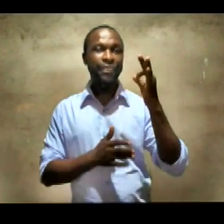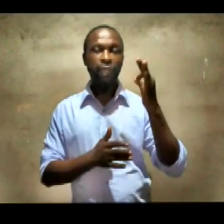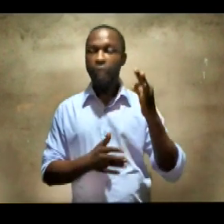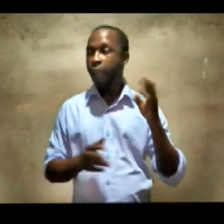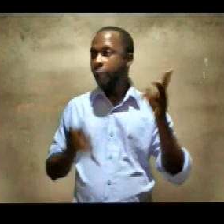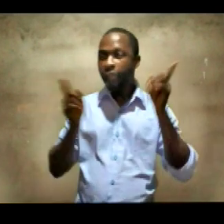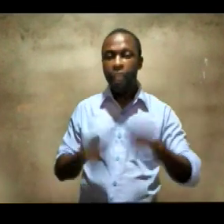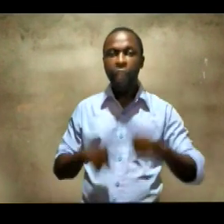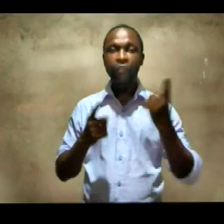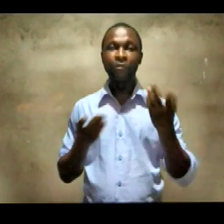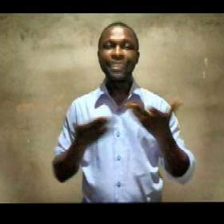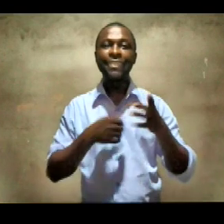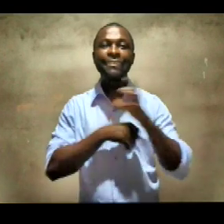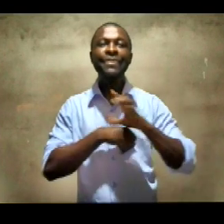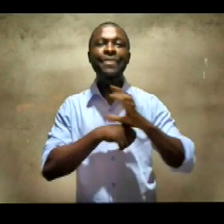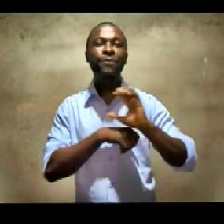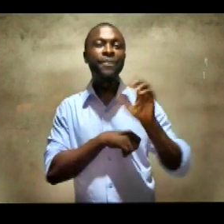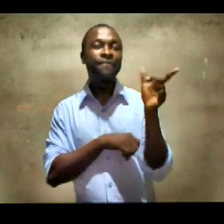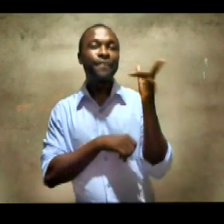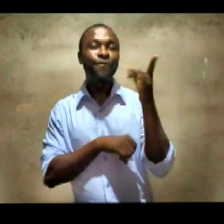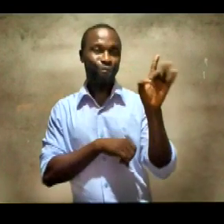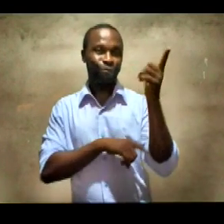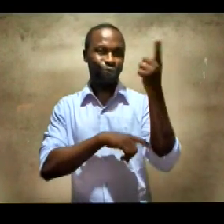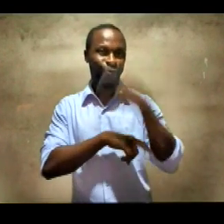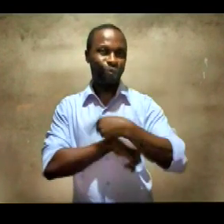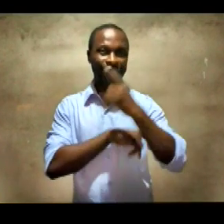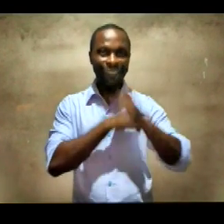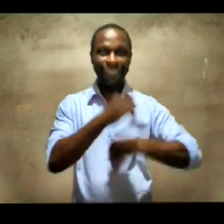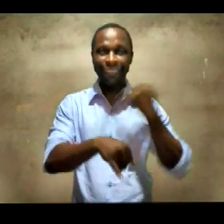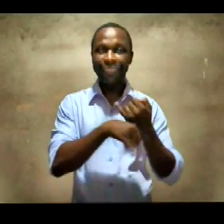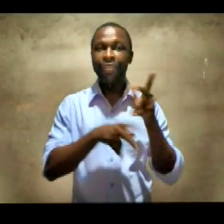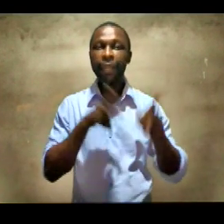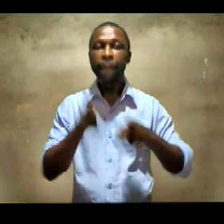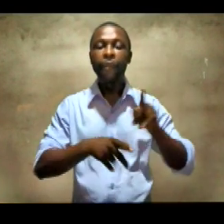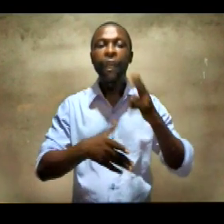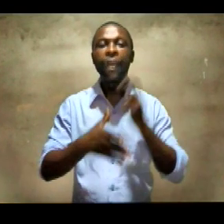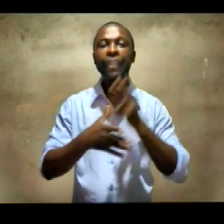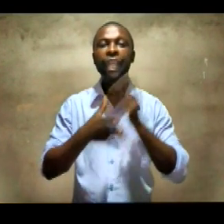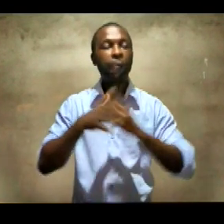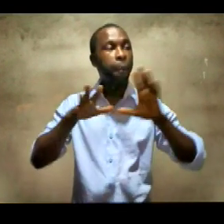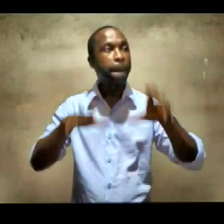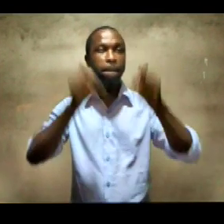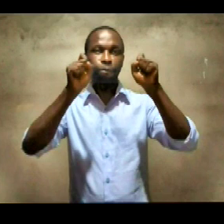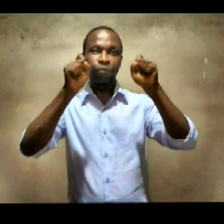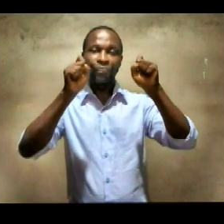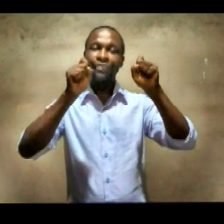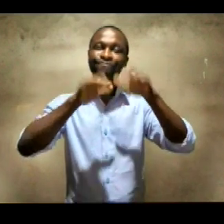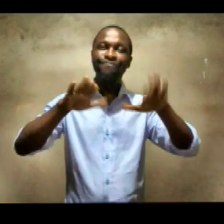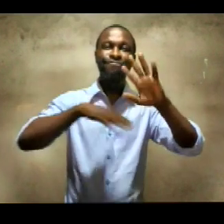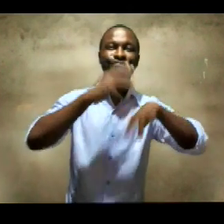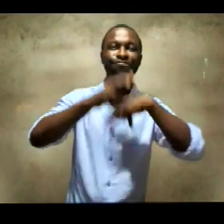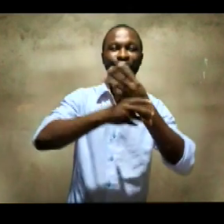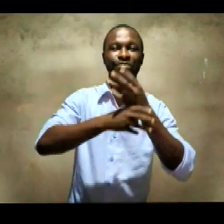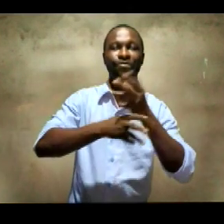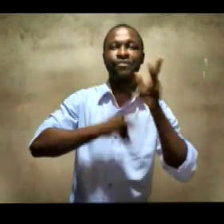en ce 3 décembre, journée internationale dédiée à cette catégorie sociale. La problématique centrale reste celle